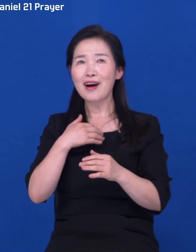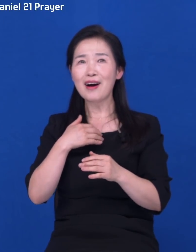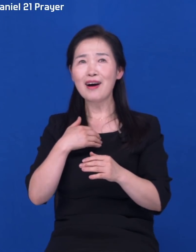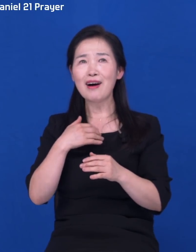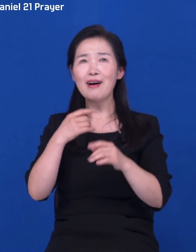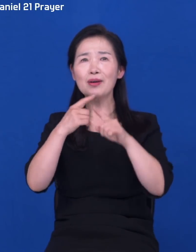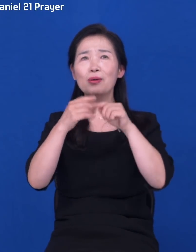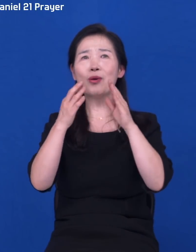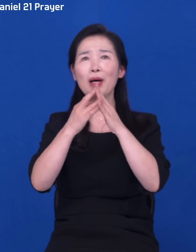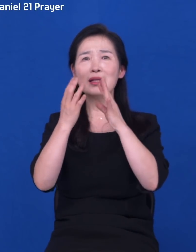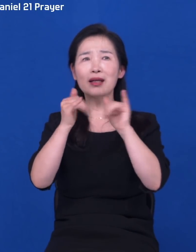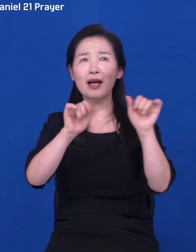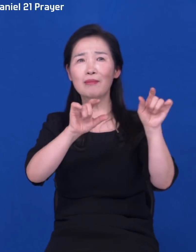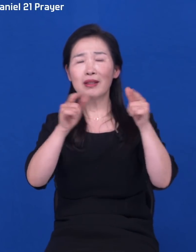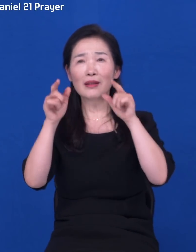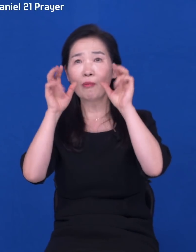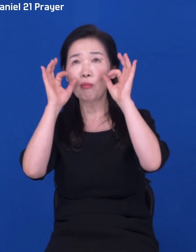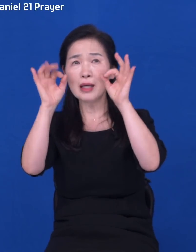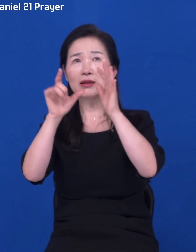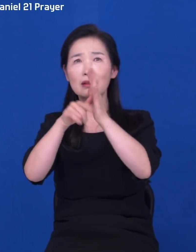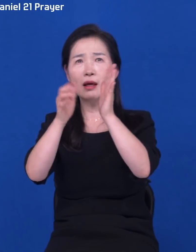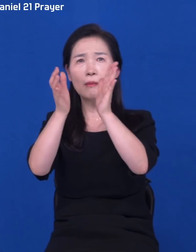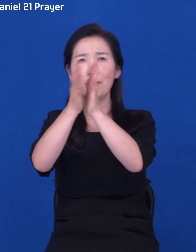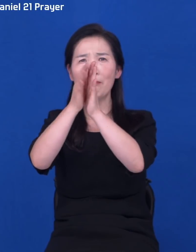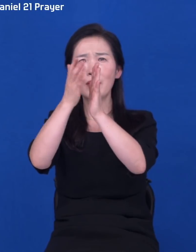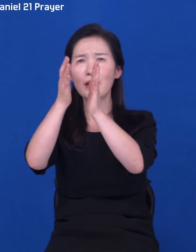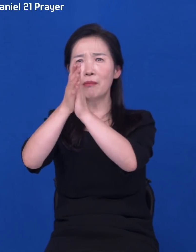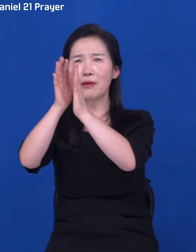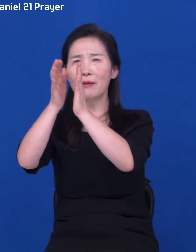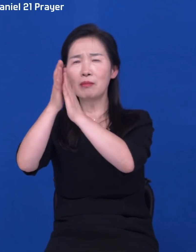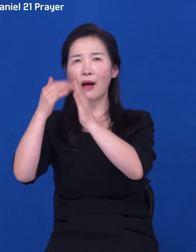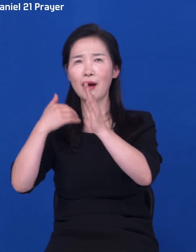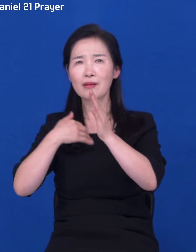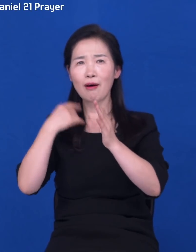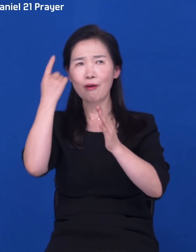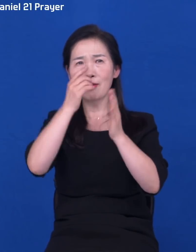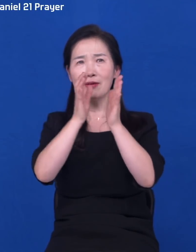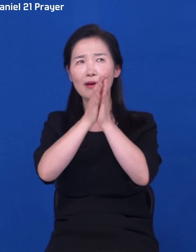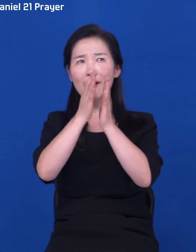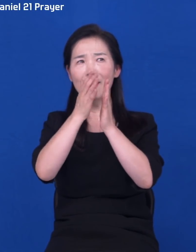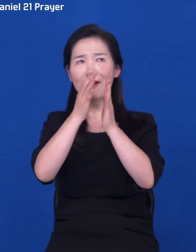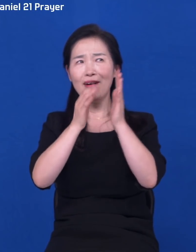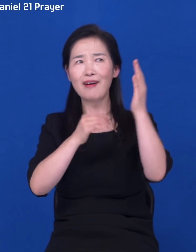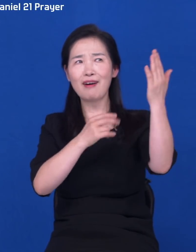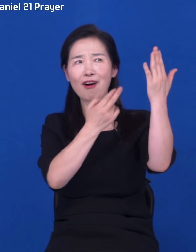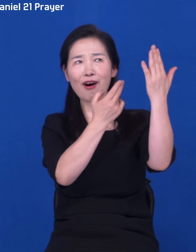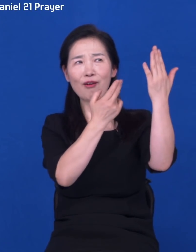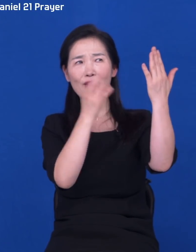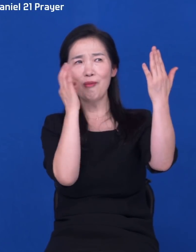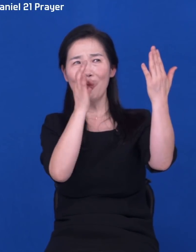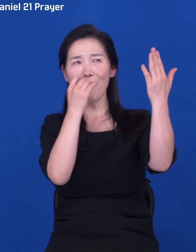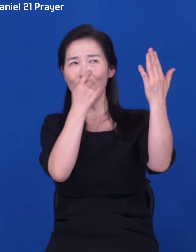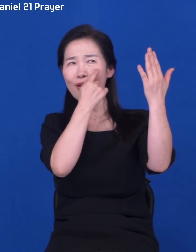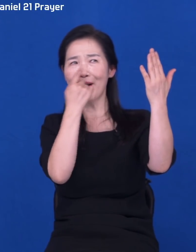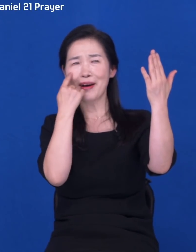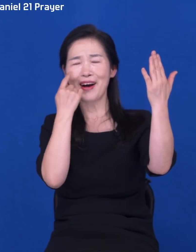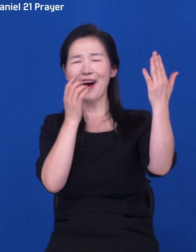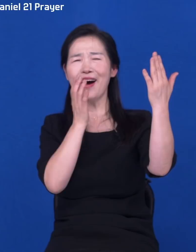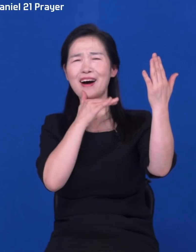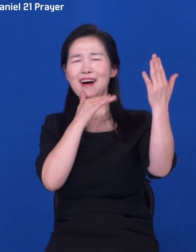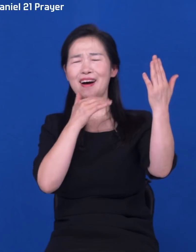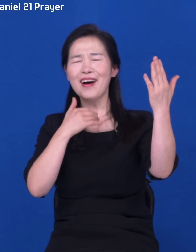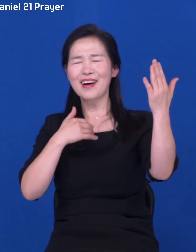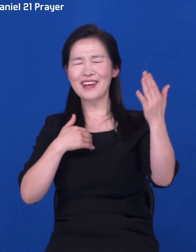교회 사람들한테 빛이 났던 것들이 제 얼굴에도 나오고 있더라고요. 너무 놀라웠는데 그 순간 나는 이제 주인이 아니고 예수님이